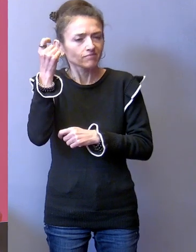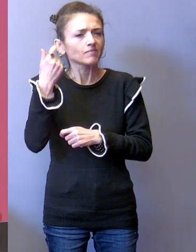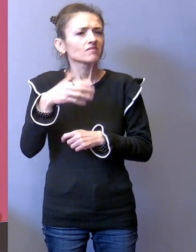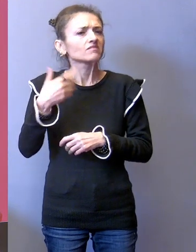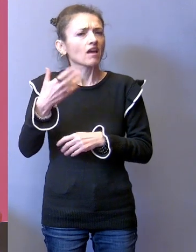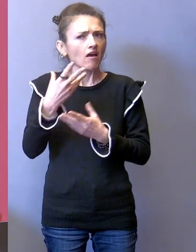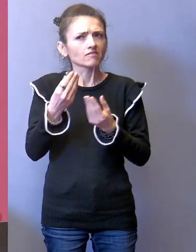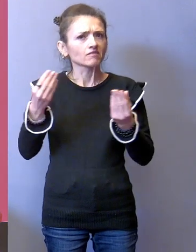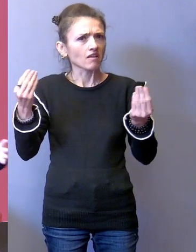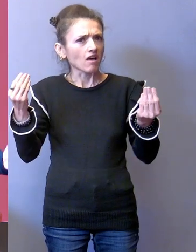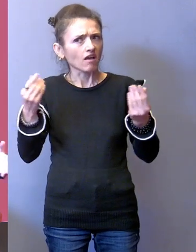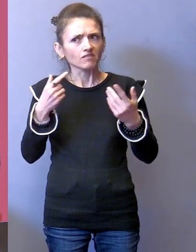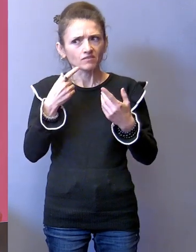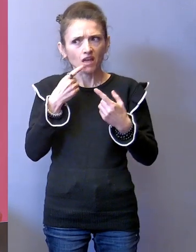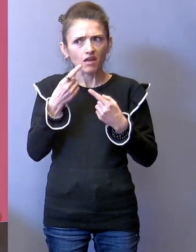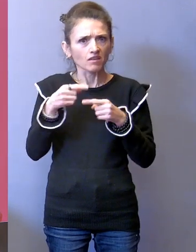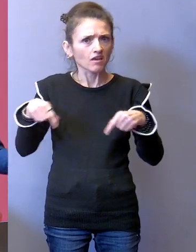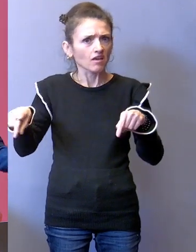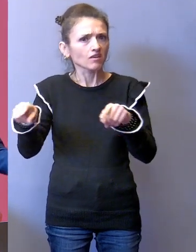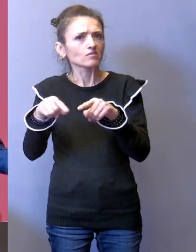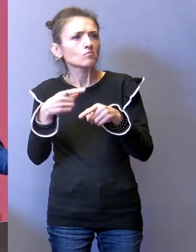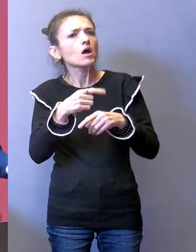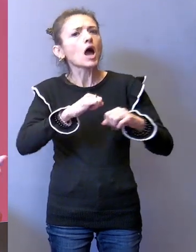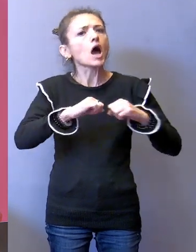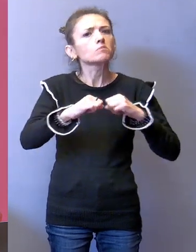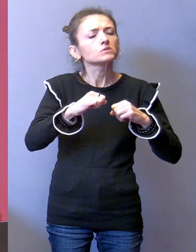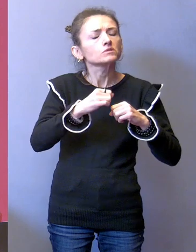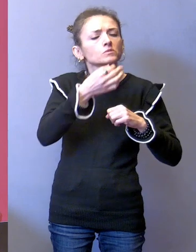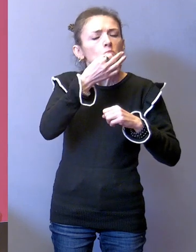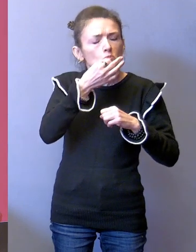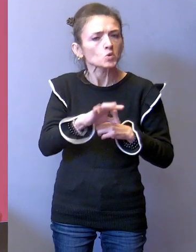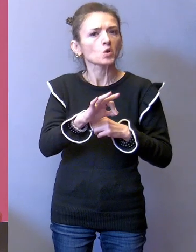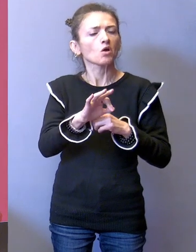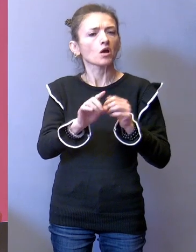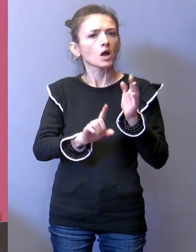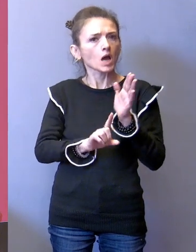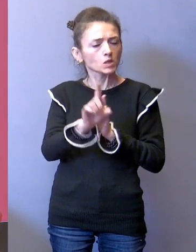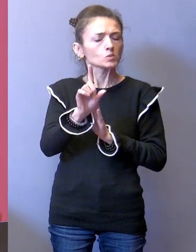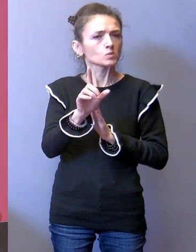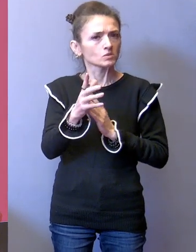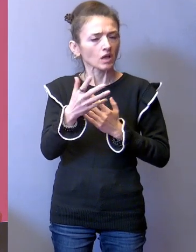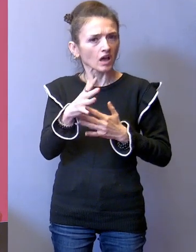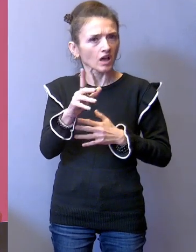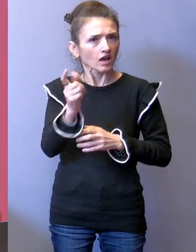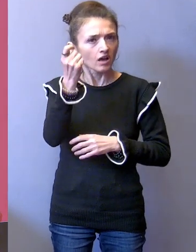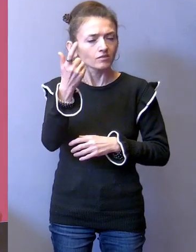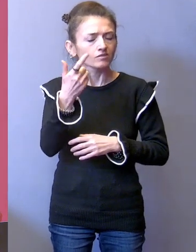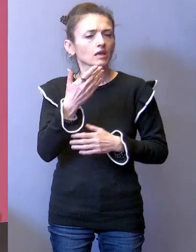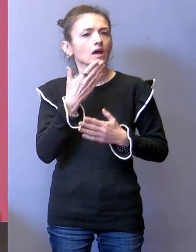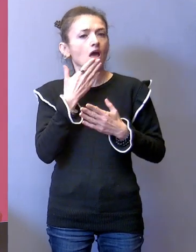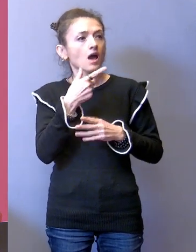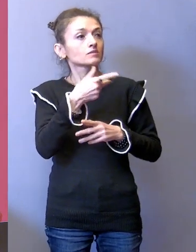tanti hanno paventato e che questa amministrazione invece è riuscita a portare avanti Quindi io la ringrazio perché anche nella sua risposta